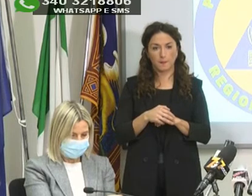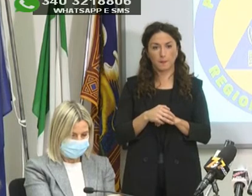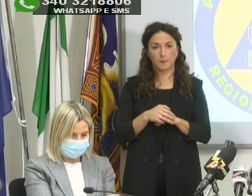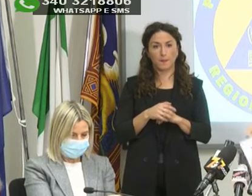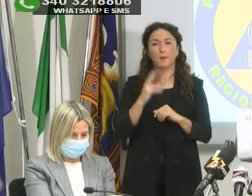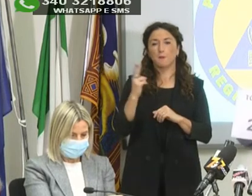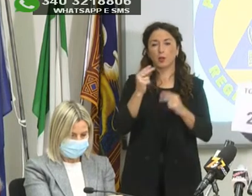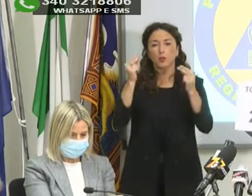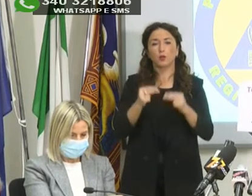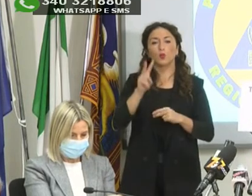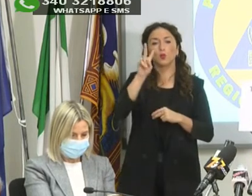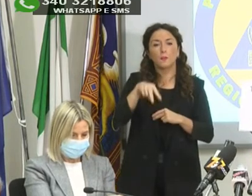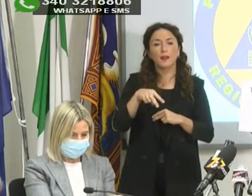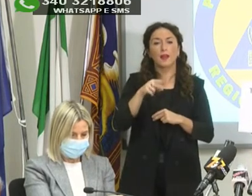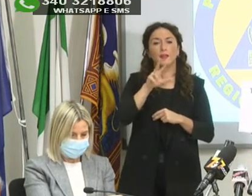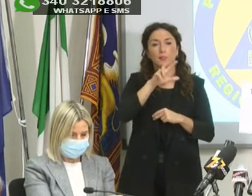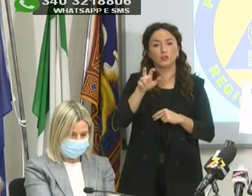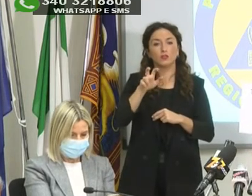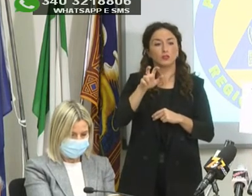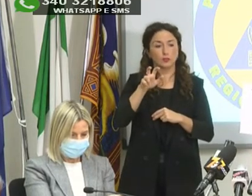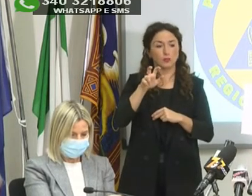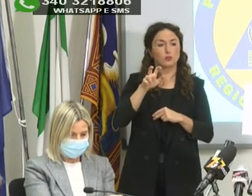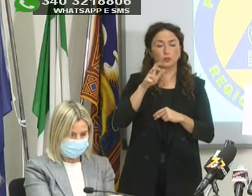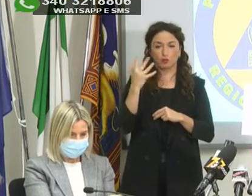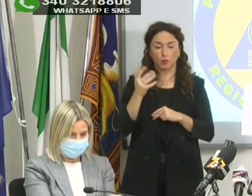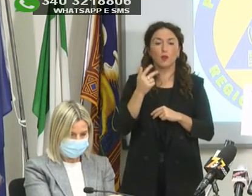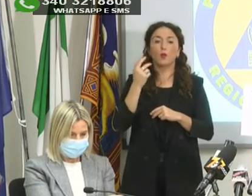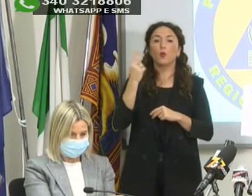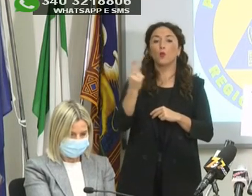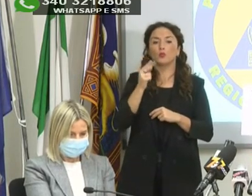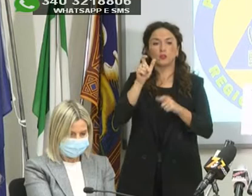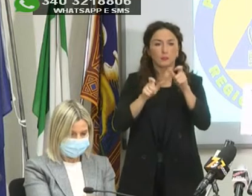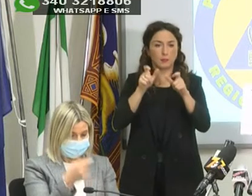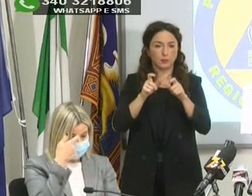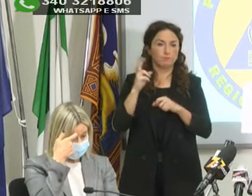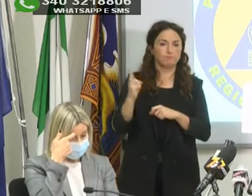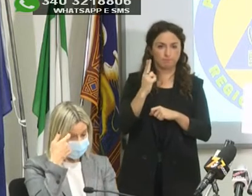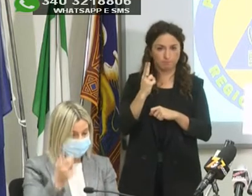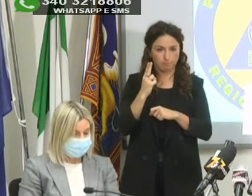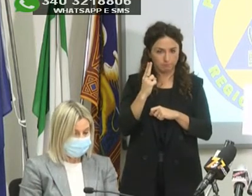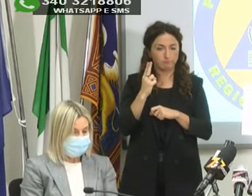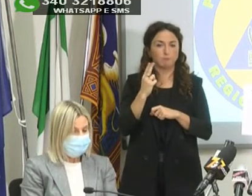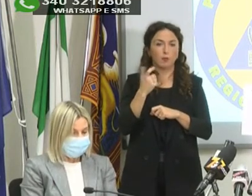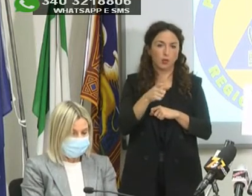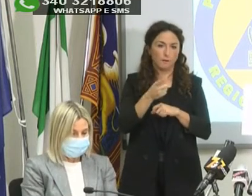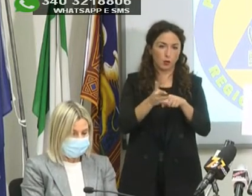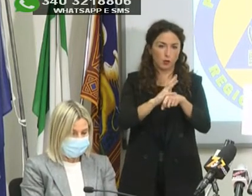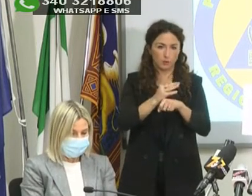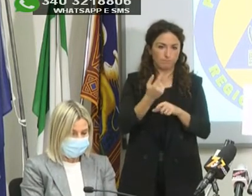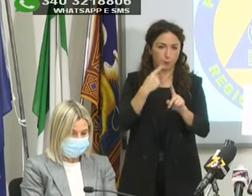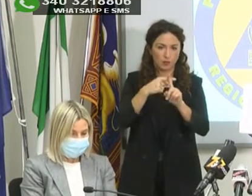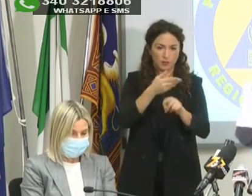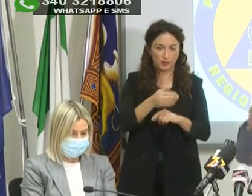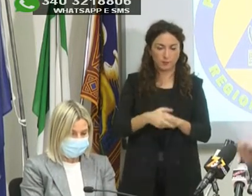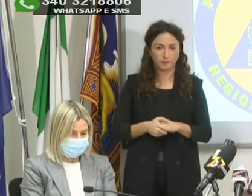Totale dei morti 2.355, 11 persone purtroppo hanno perso la vita da Covid positive.